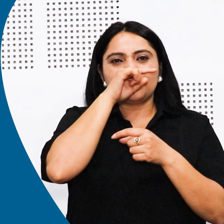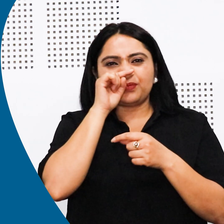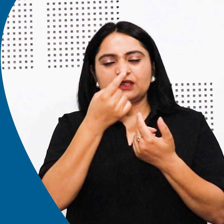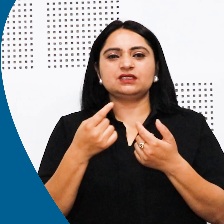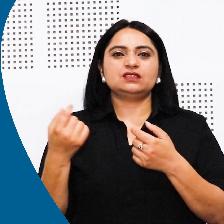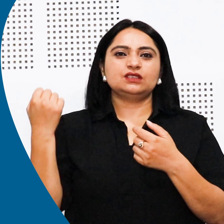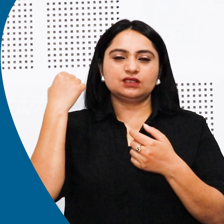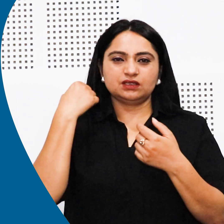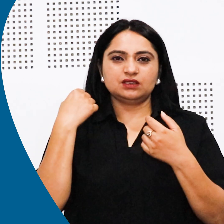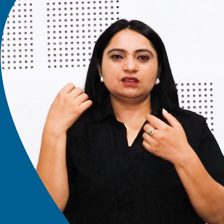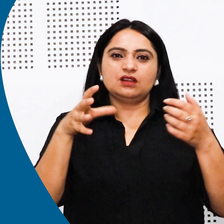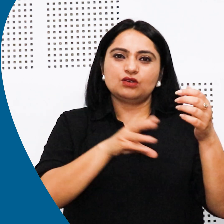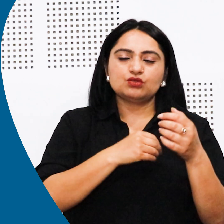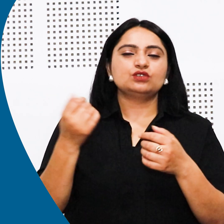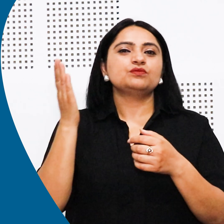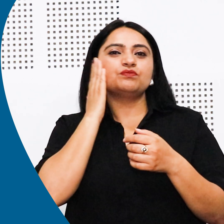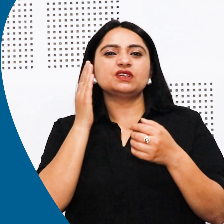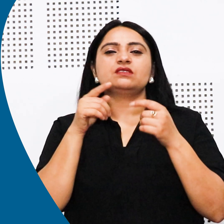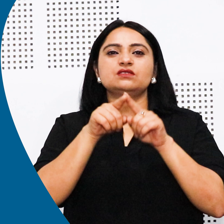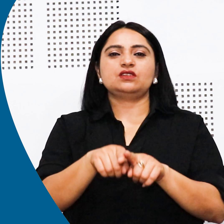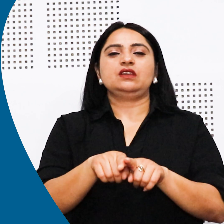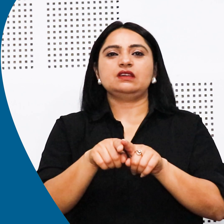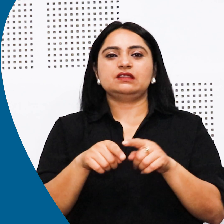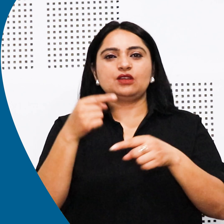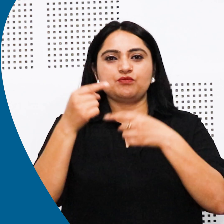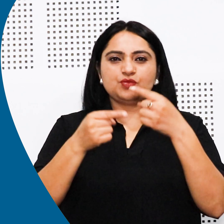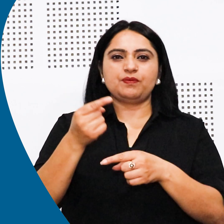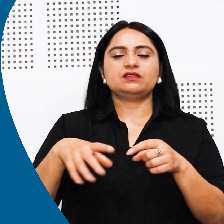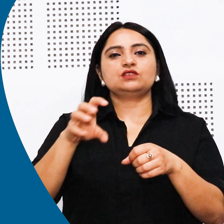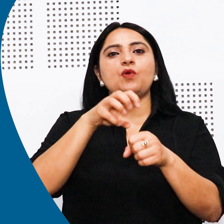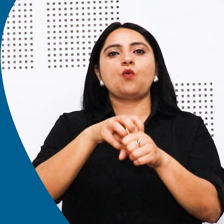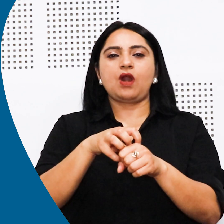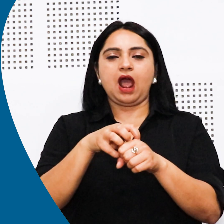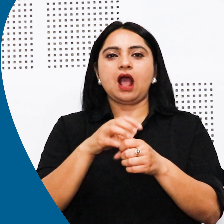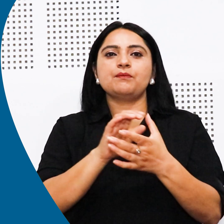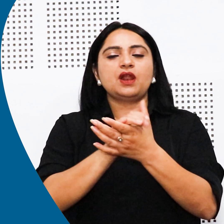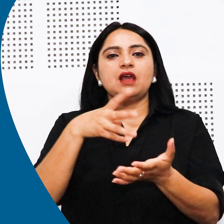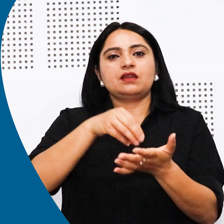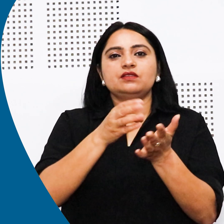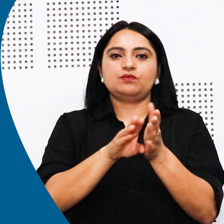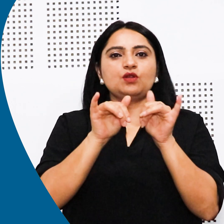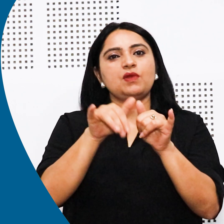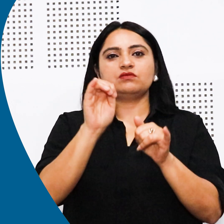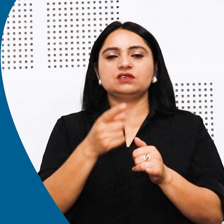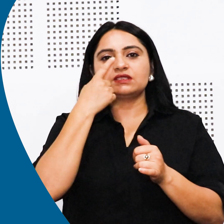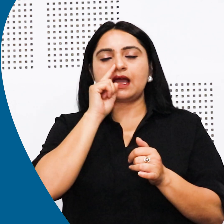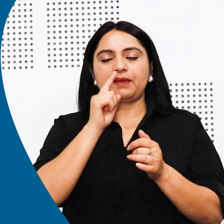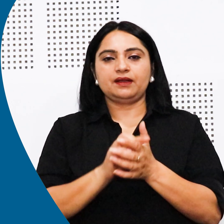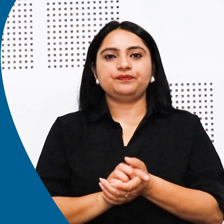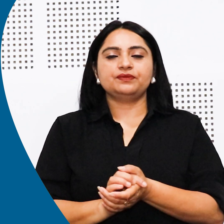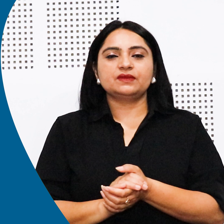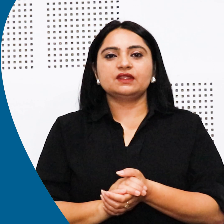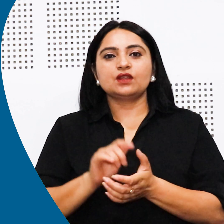लुटपिट सहित विभिन्न 11 प्रकारका विवाद हरेक वडामा रहेका मेलमिलाप केन्द्रबाट मिलापत्र गराउन सकिन्छ नि आमा।